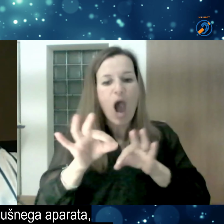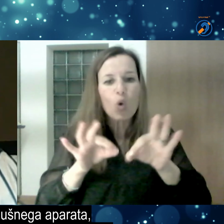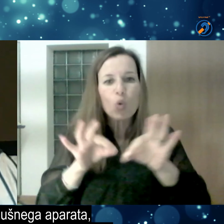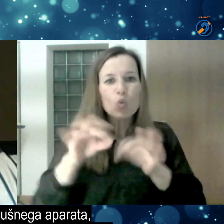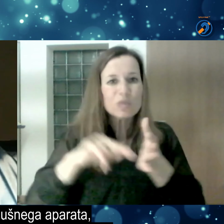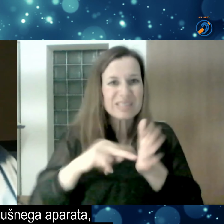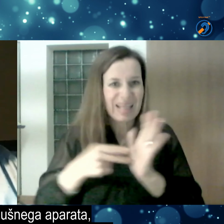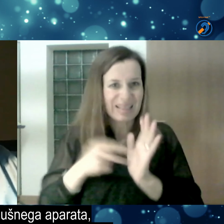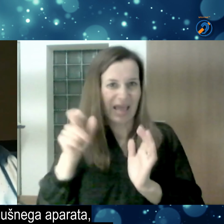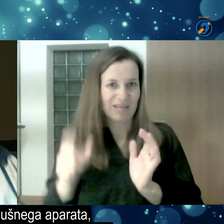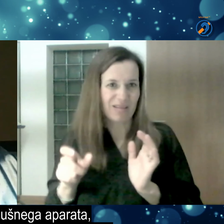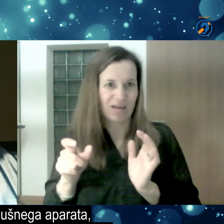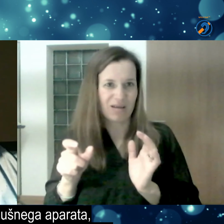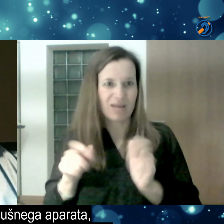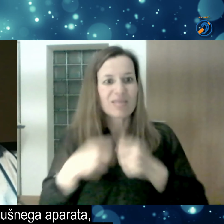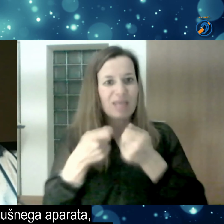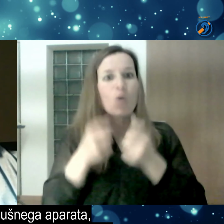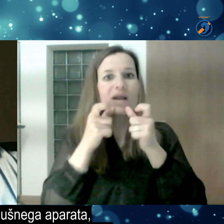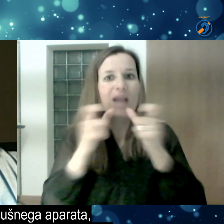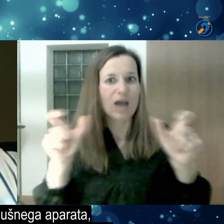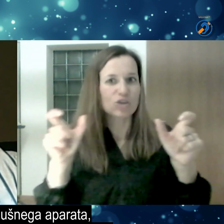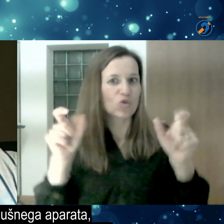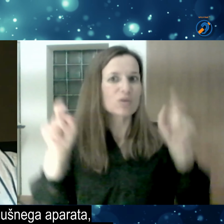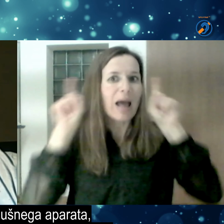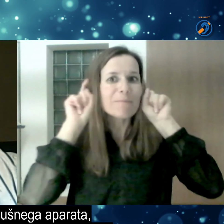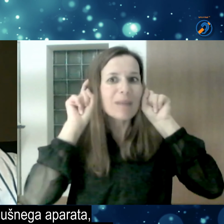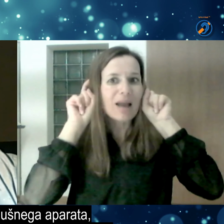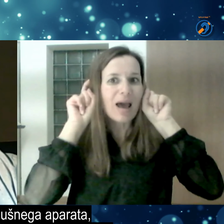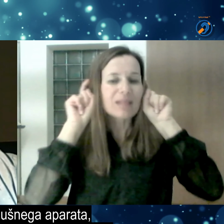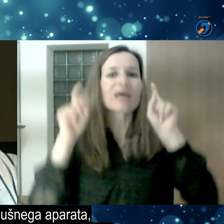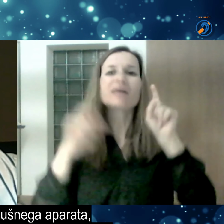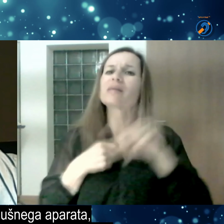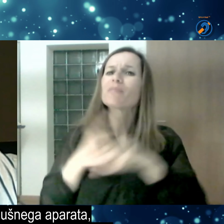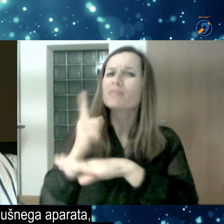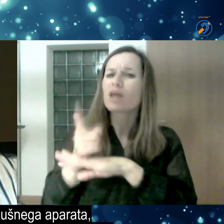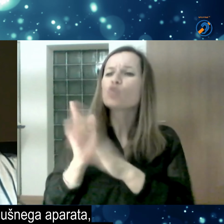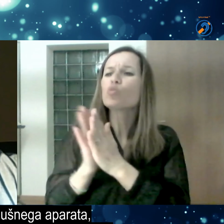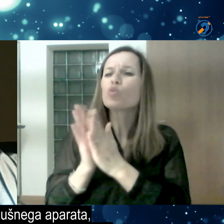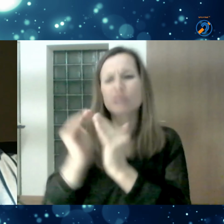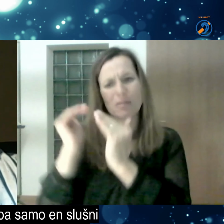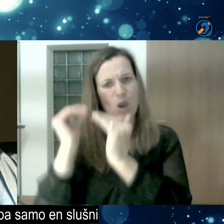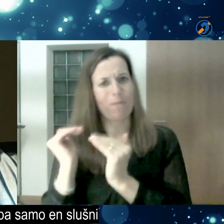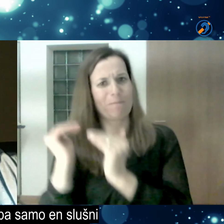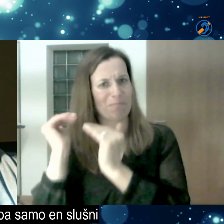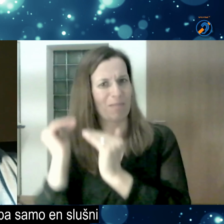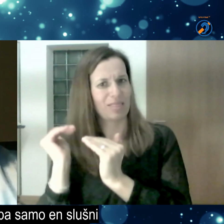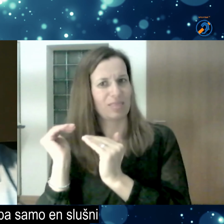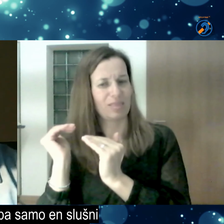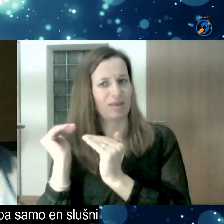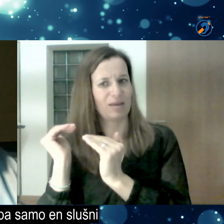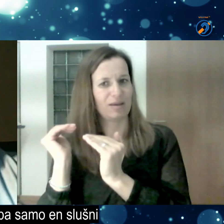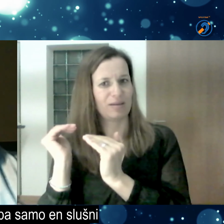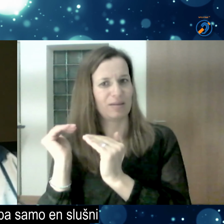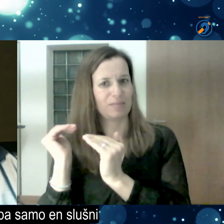glasnost slušnega aparata, sem mu naročil, da ga malo zniža. Mimo tega